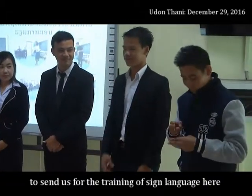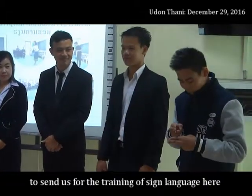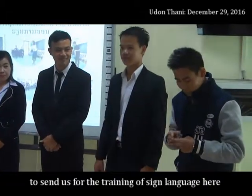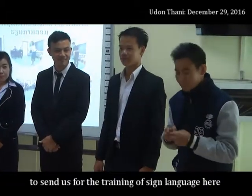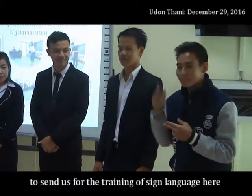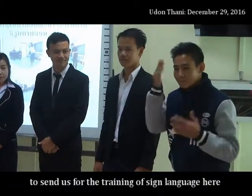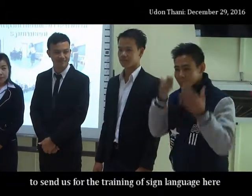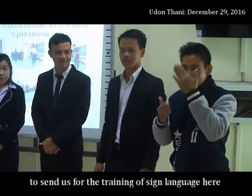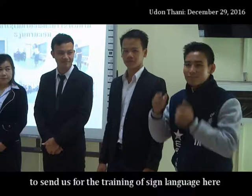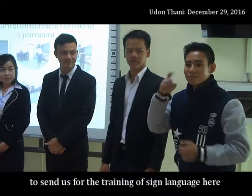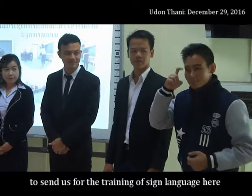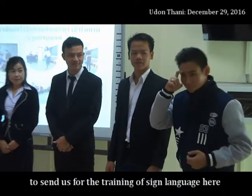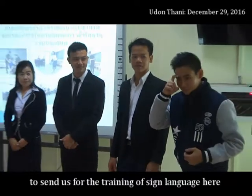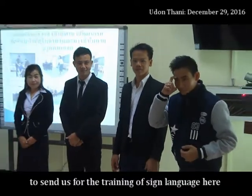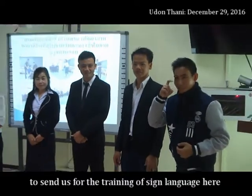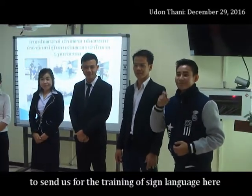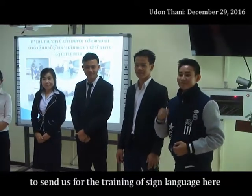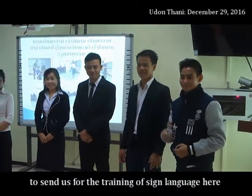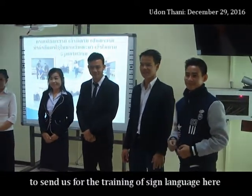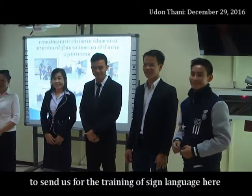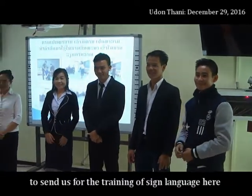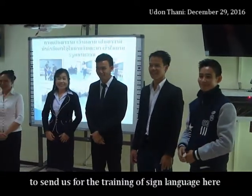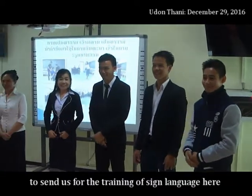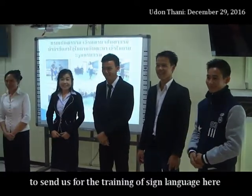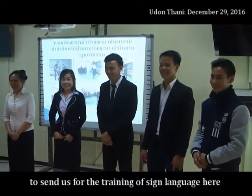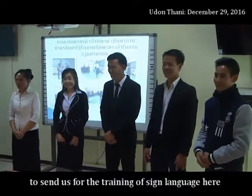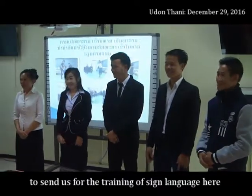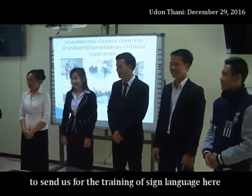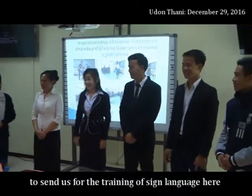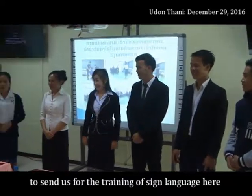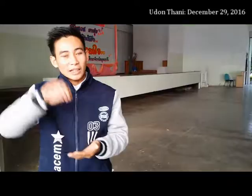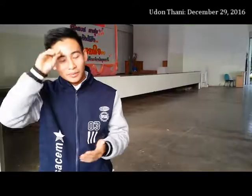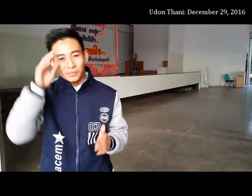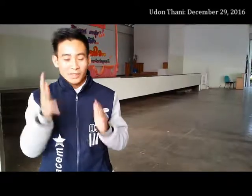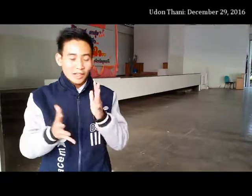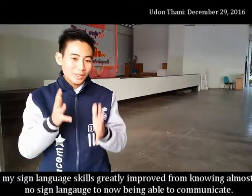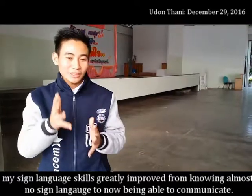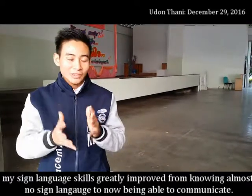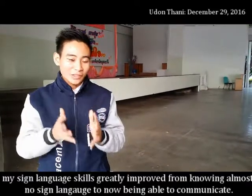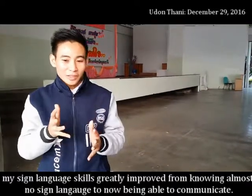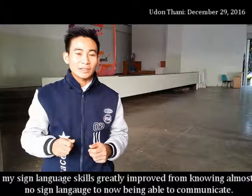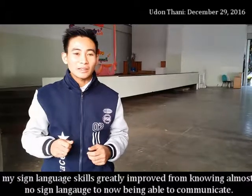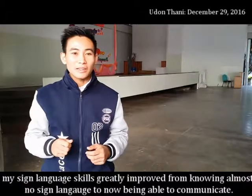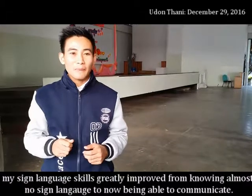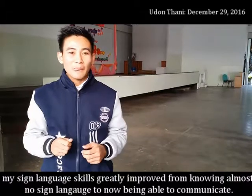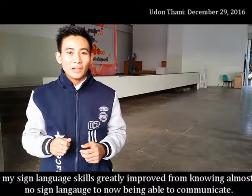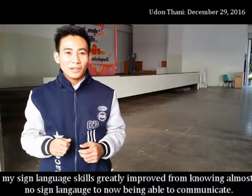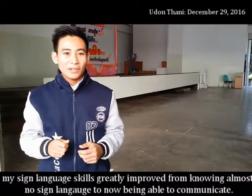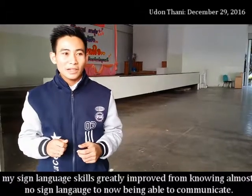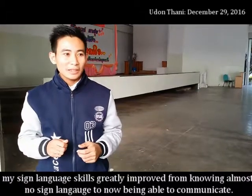no hi wa sung pho khao ni ma hian phasa mue ni no. Pho dai